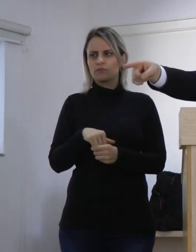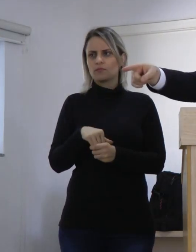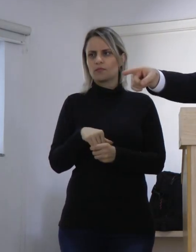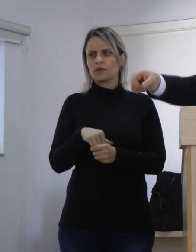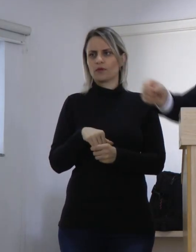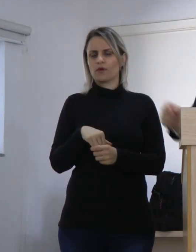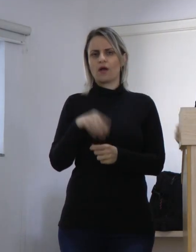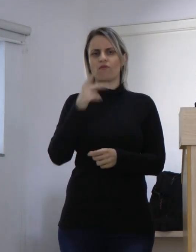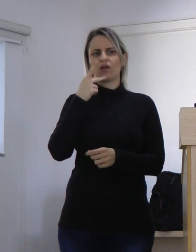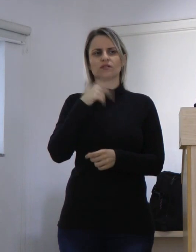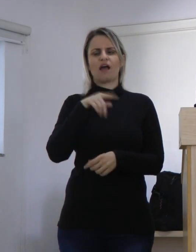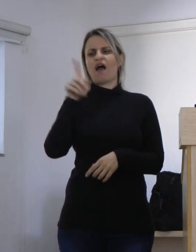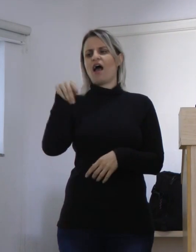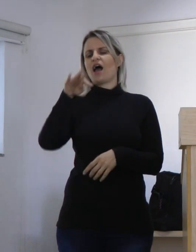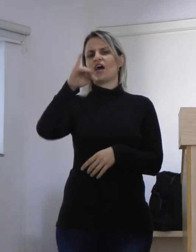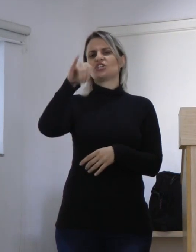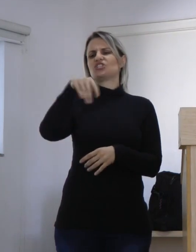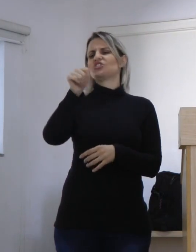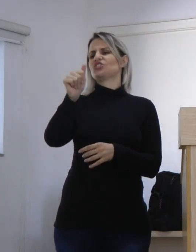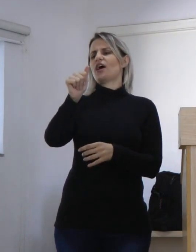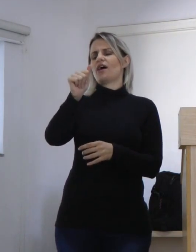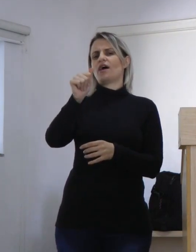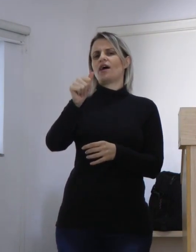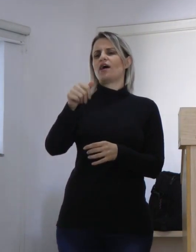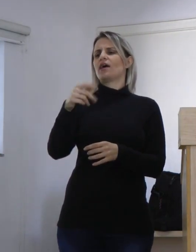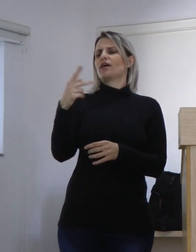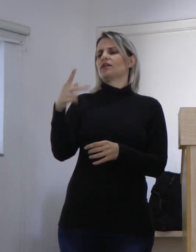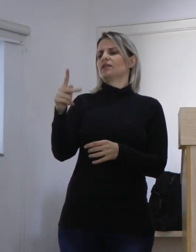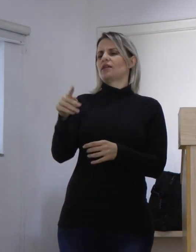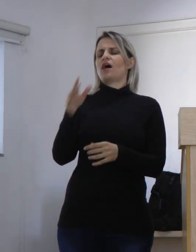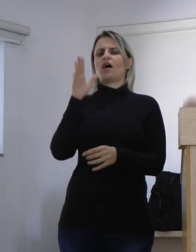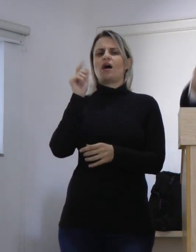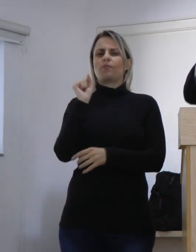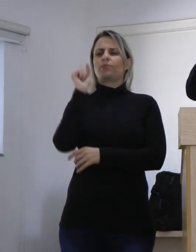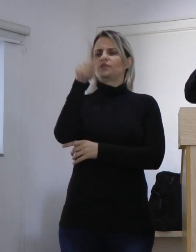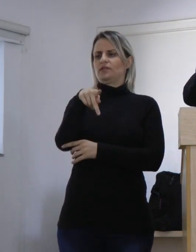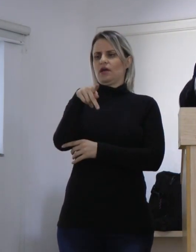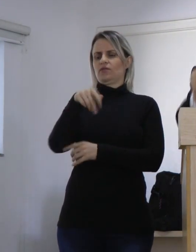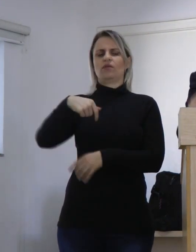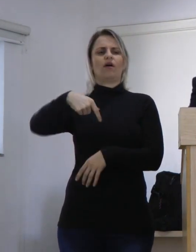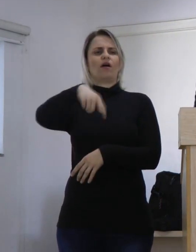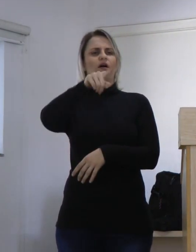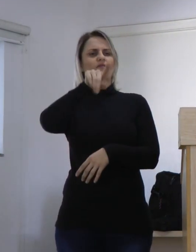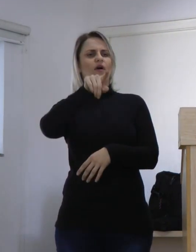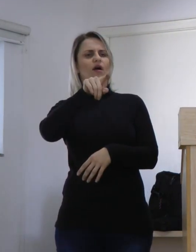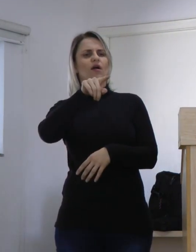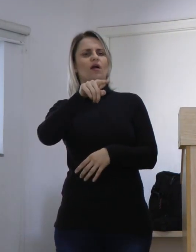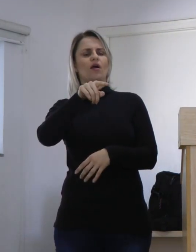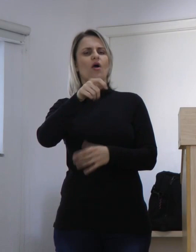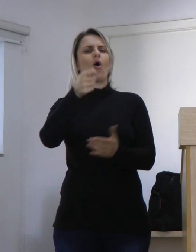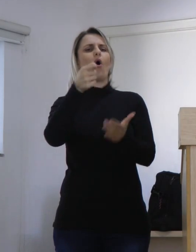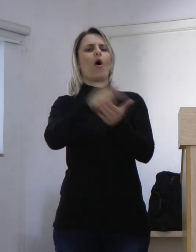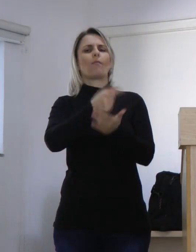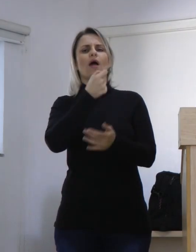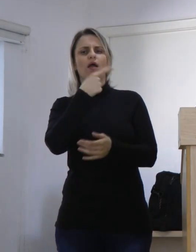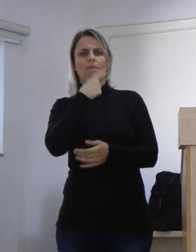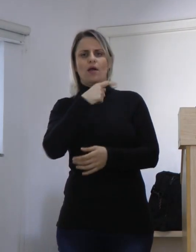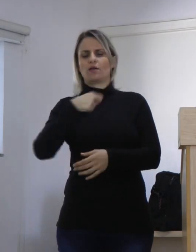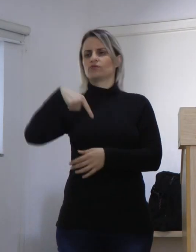está aposentado, vai ali na farmácia comprar os remédios. Já que tu está aí à toa, vai ali pegar as crianças no